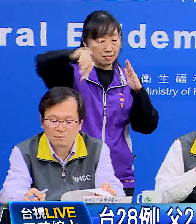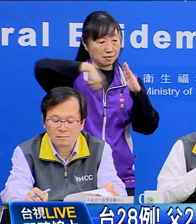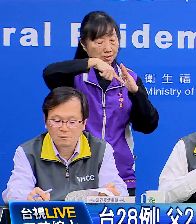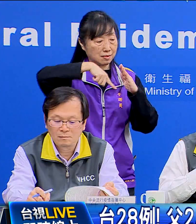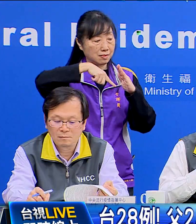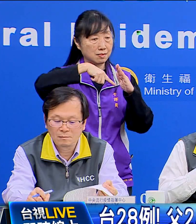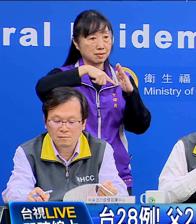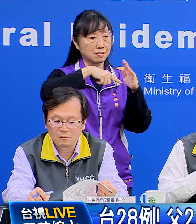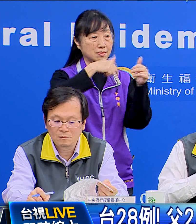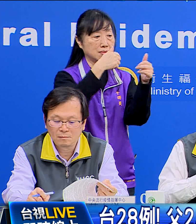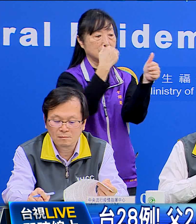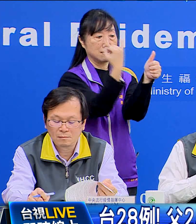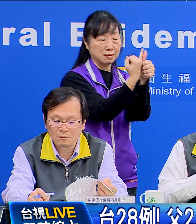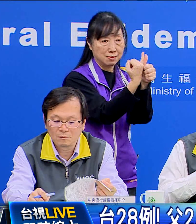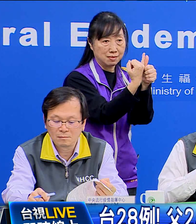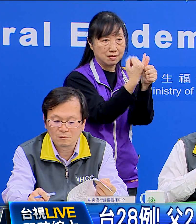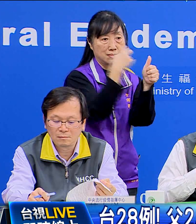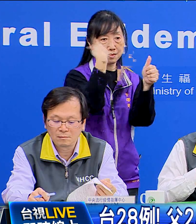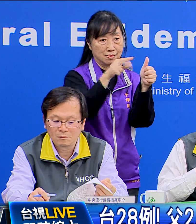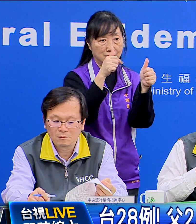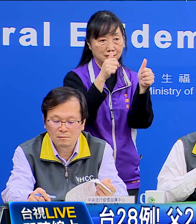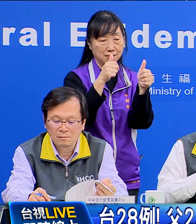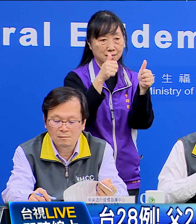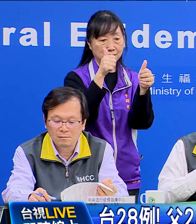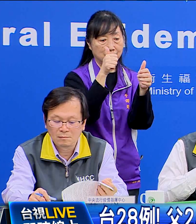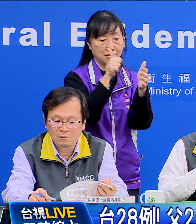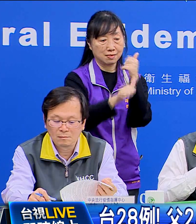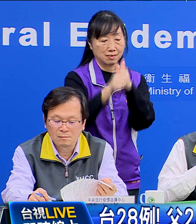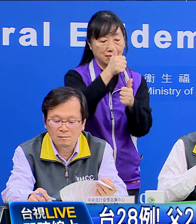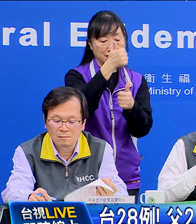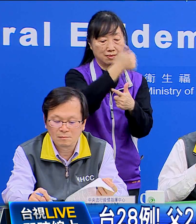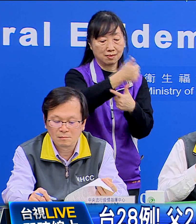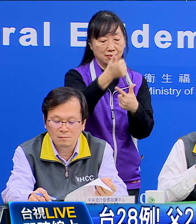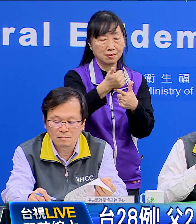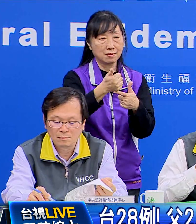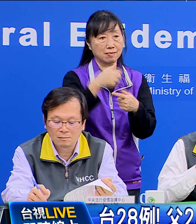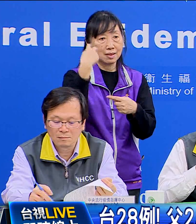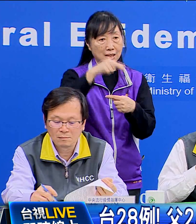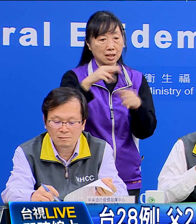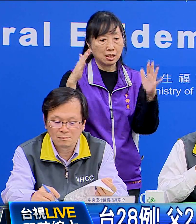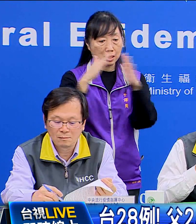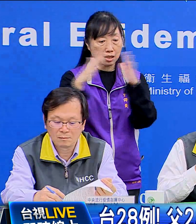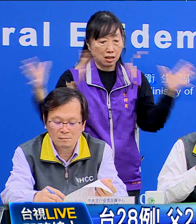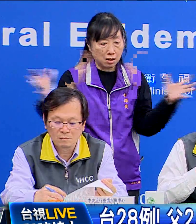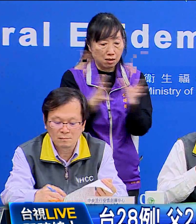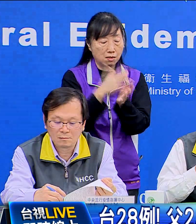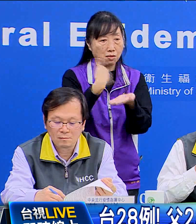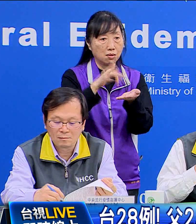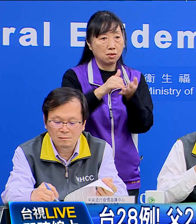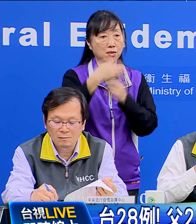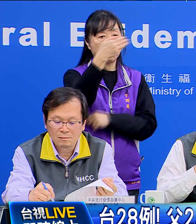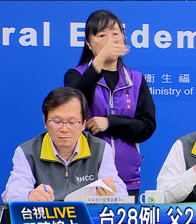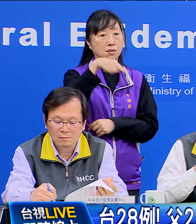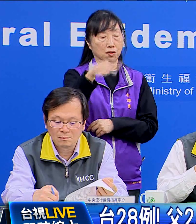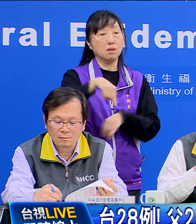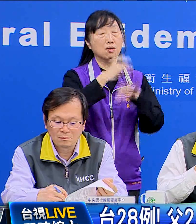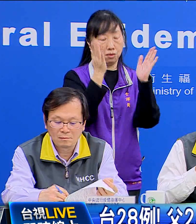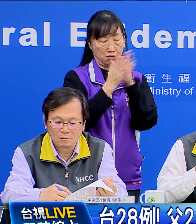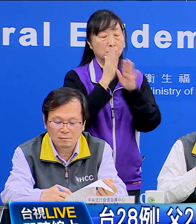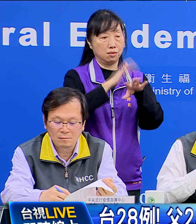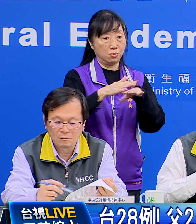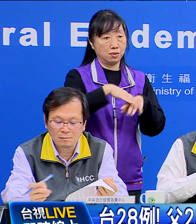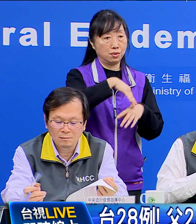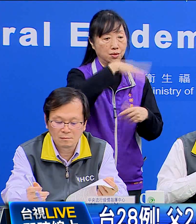对夫妇，还有他们的2个儿子以及他们的家人，总共有9个人。好，那我们都会陆续的来做采检的工